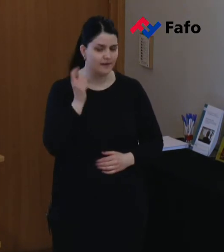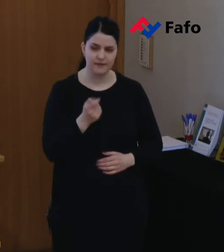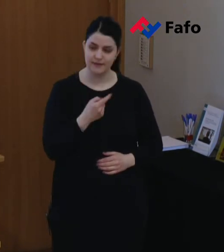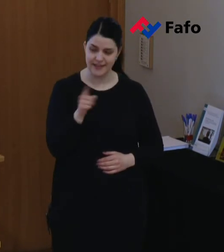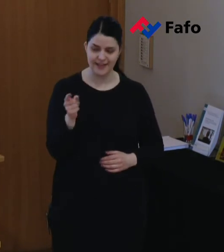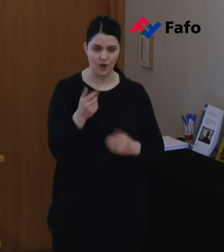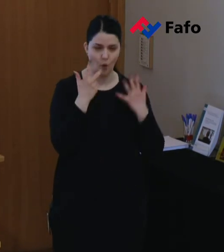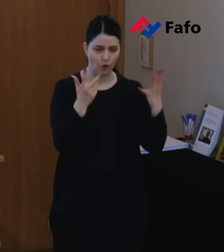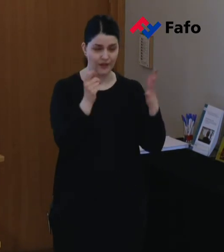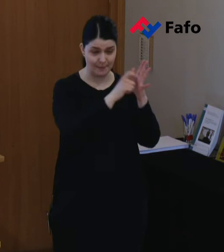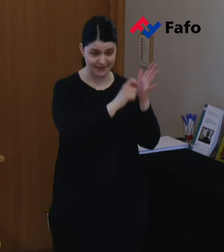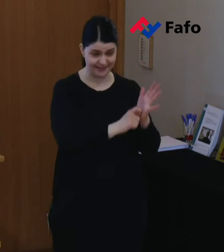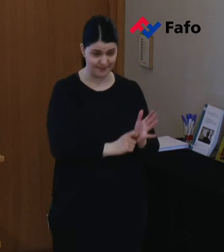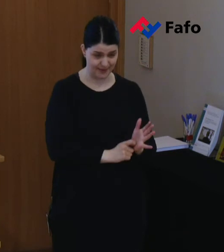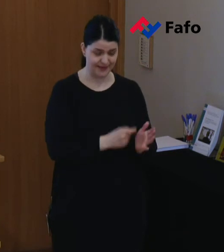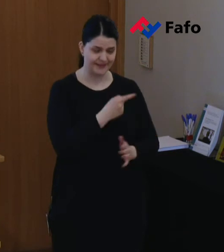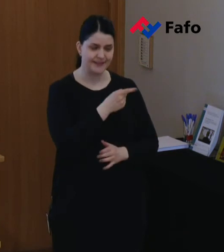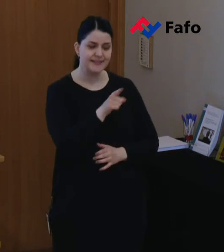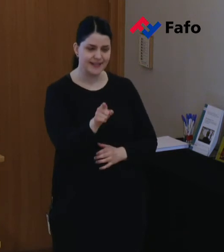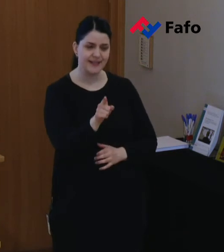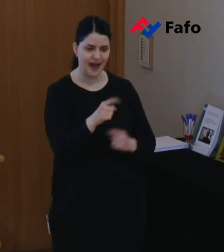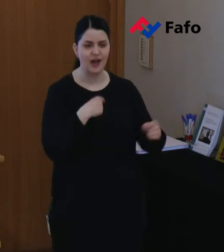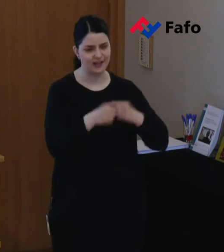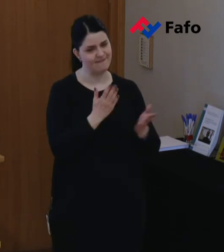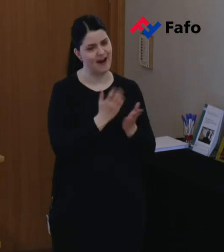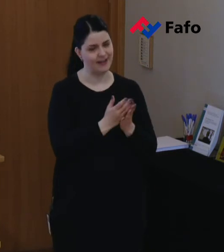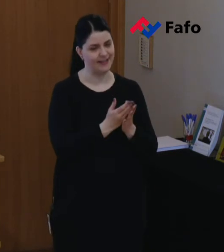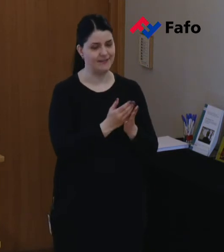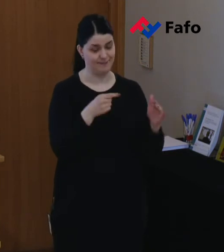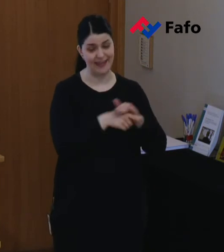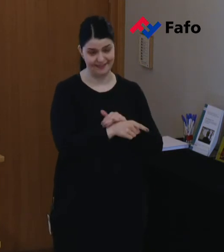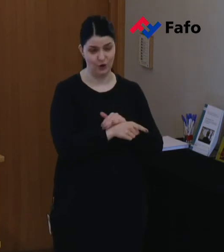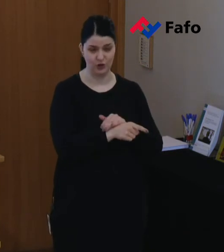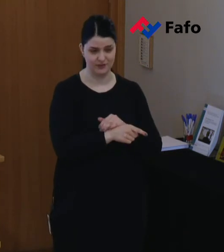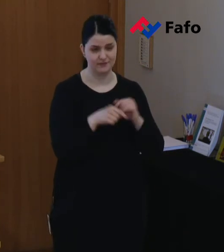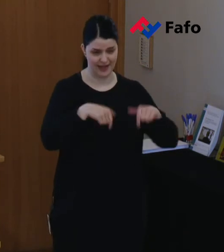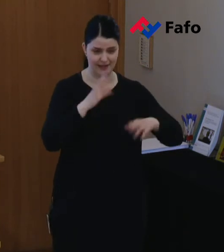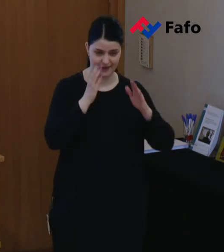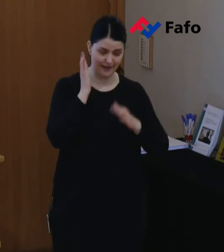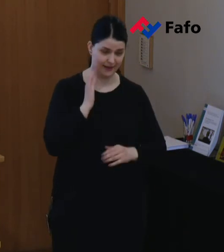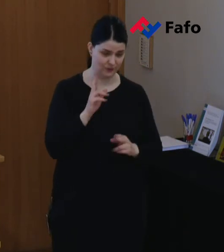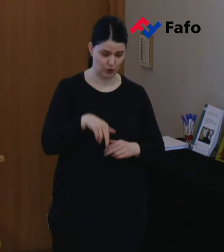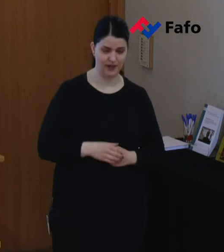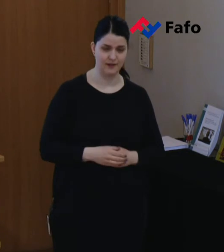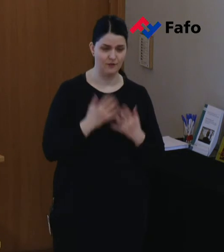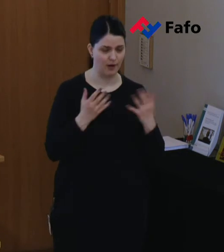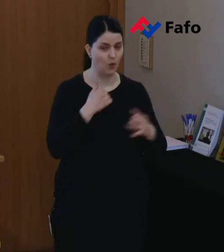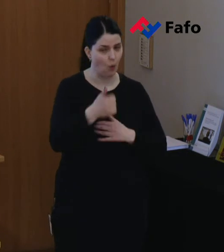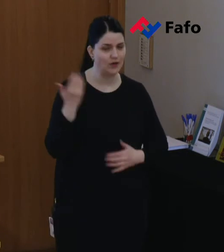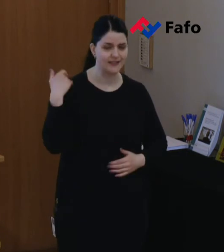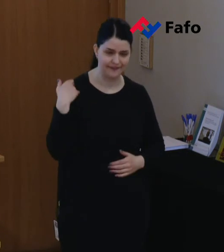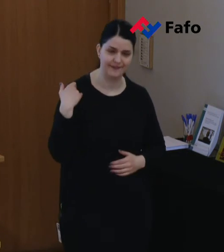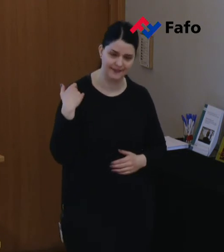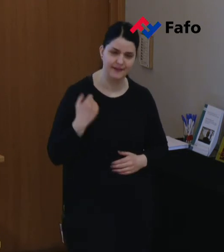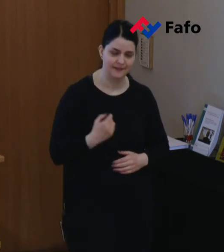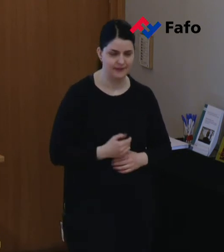8 prinsippene som står her, veldig mange av de jo allerede innført i Norge. Vi har skilt bolig og tjenester for mange år siden. HVPU-reformen